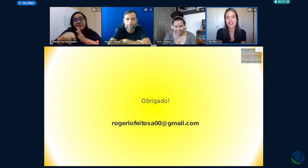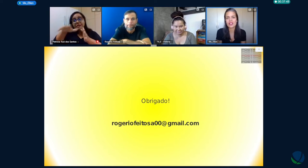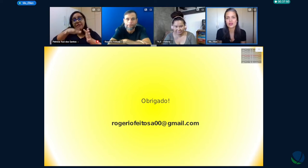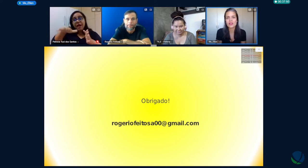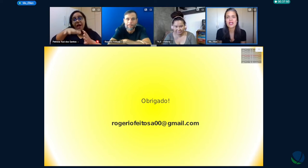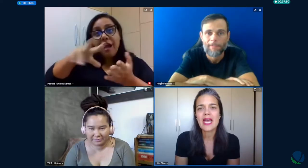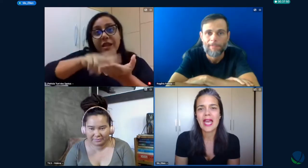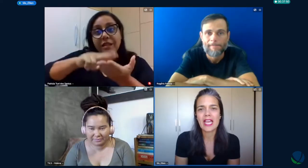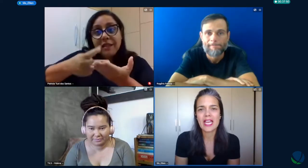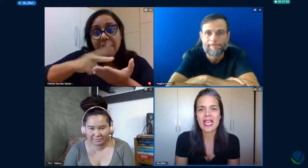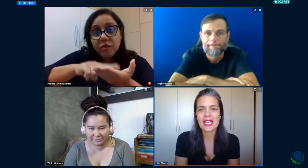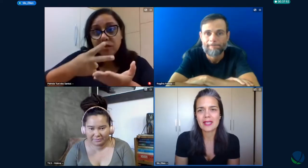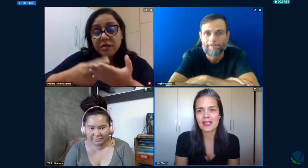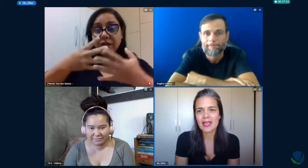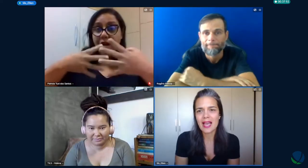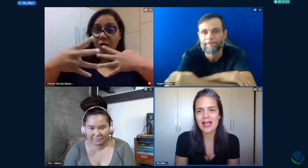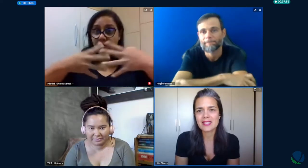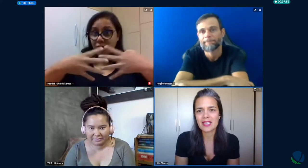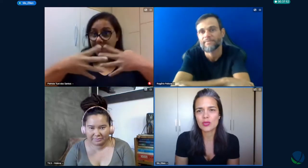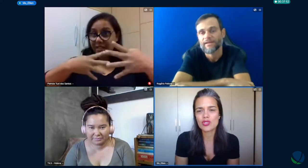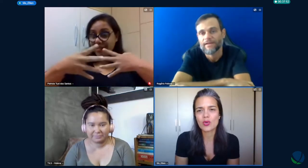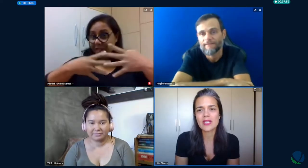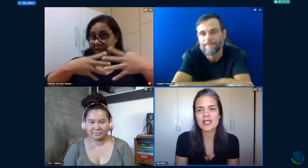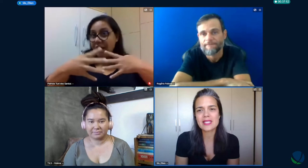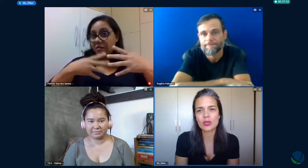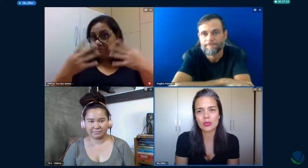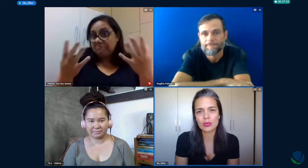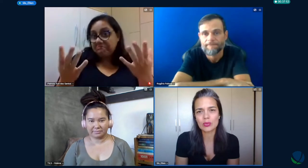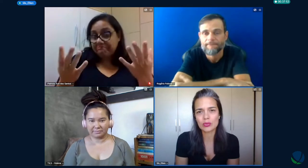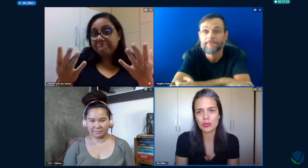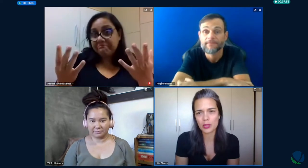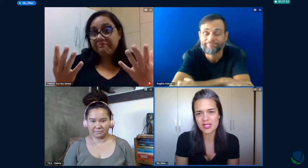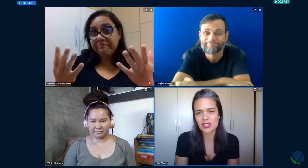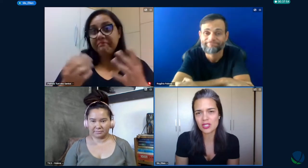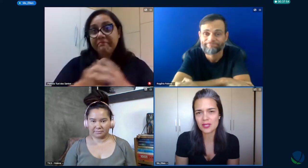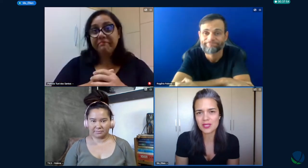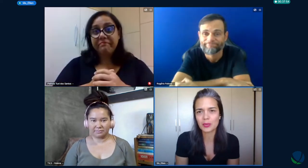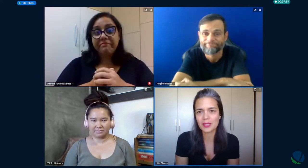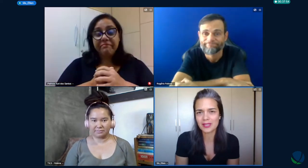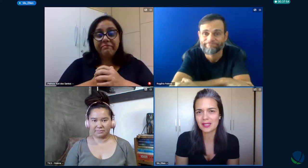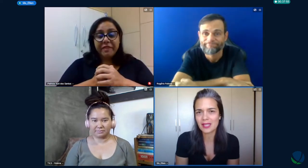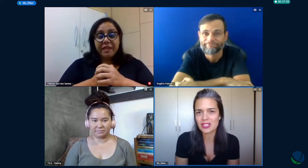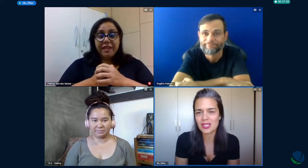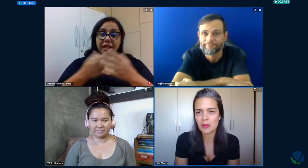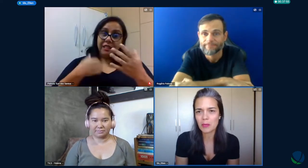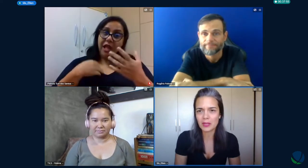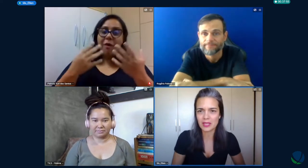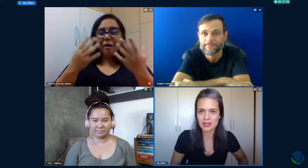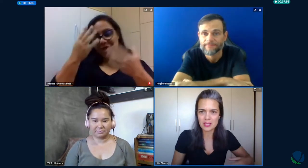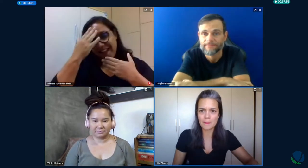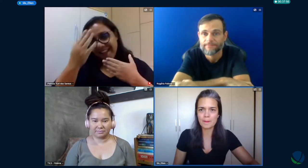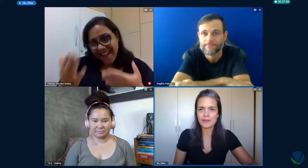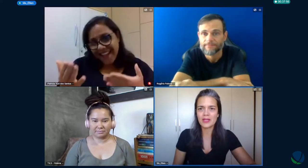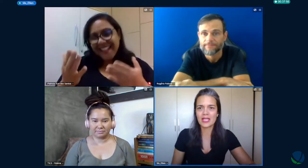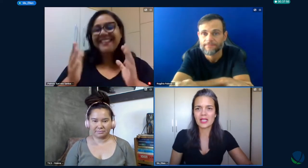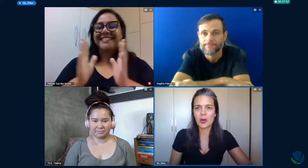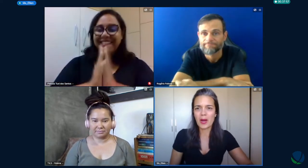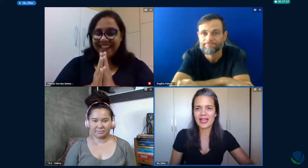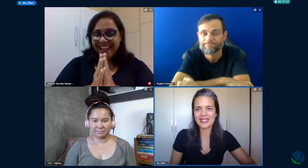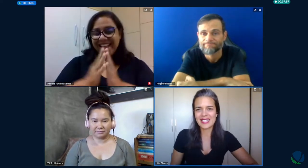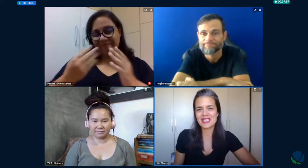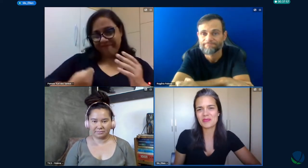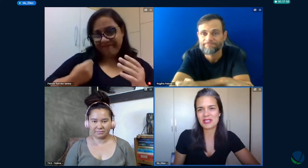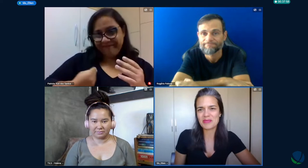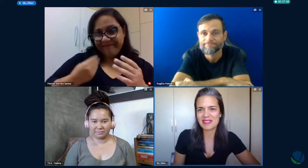esses contextos, e as traduções do processo de tradução no Detran, que é de extrema importância.